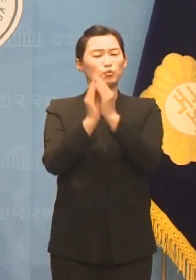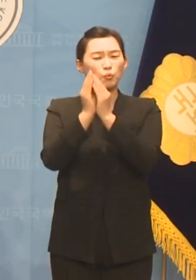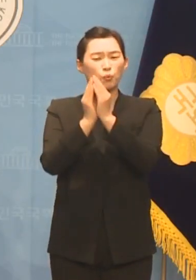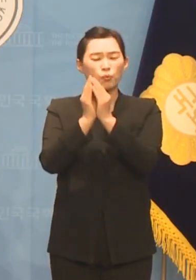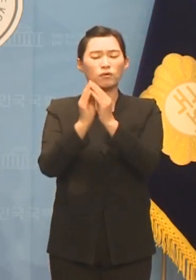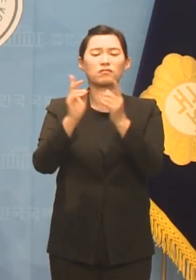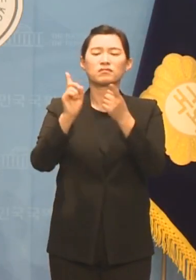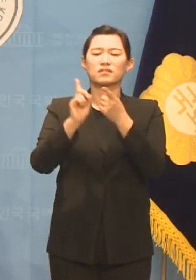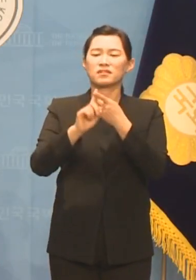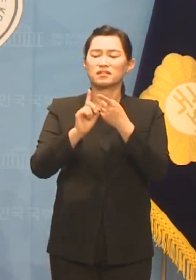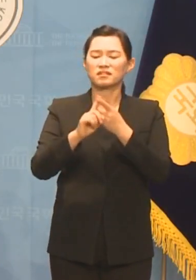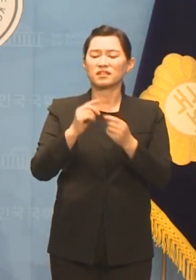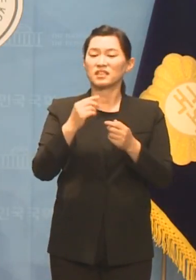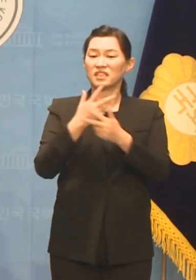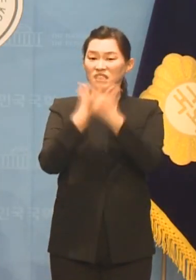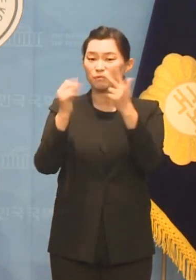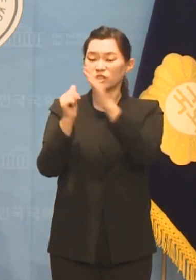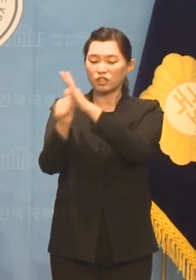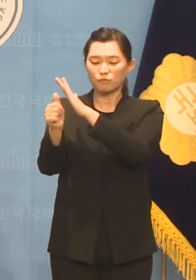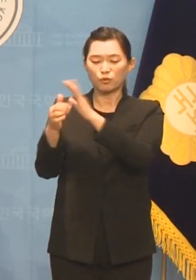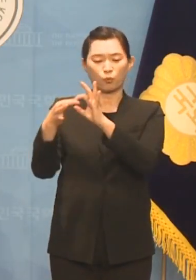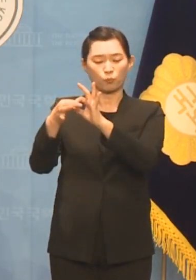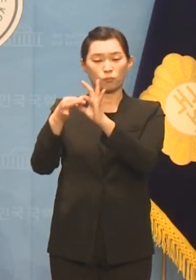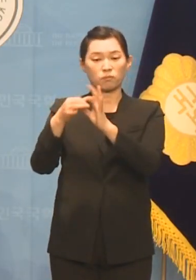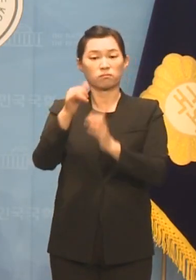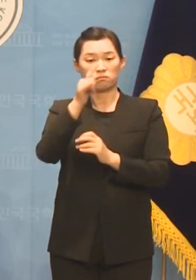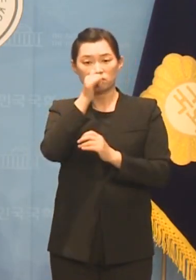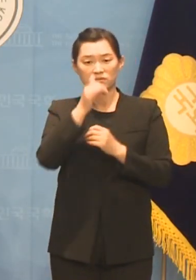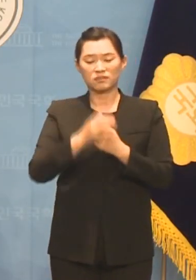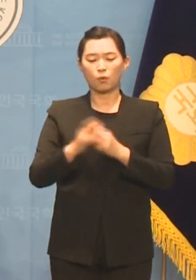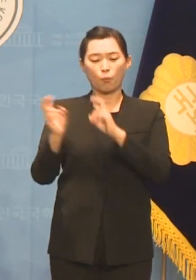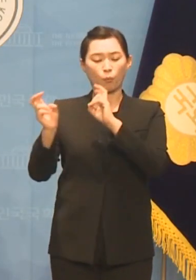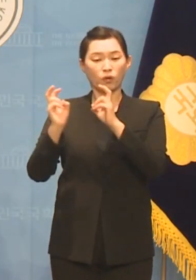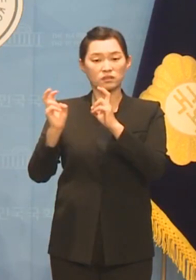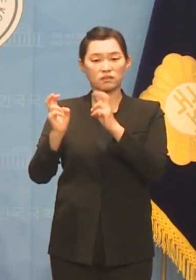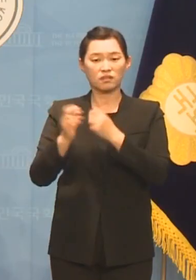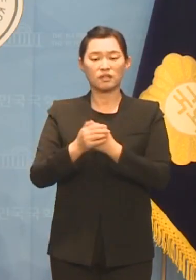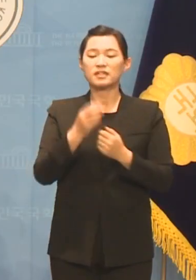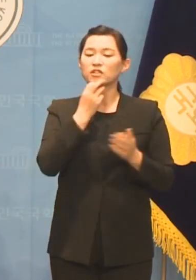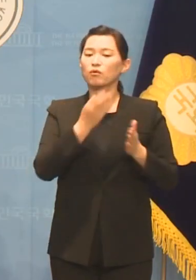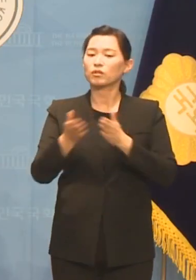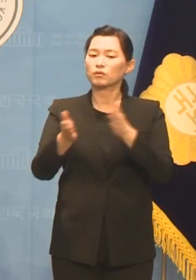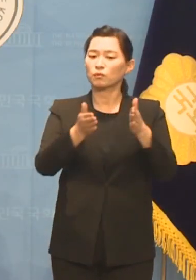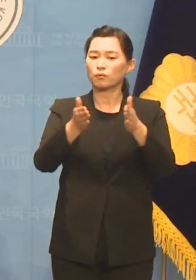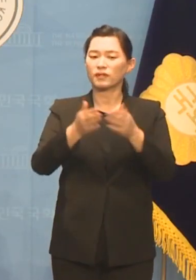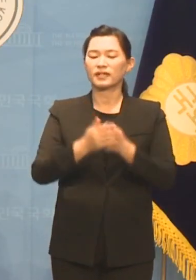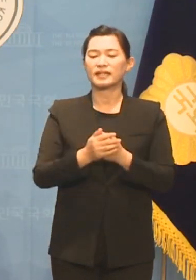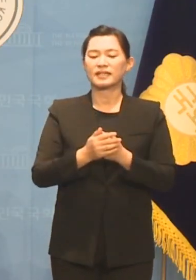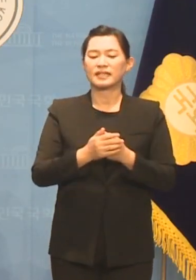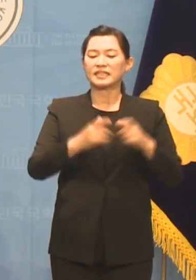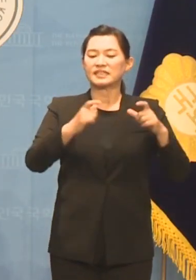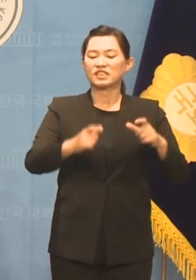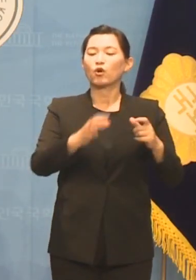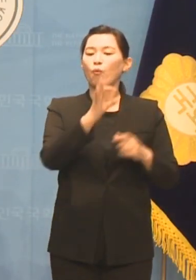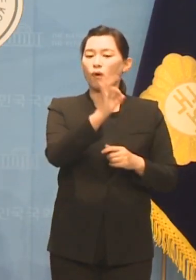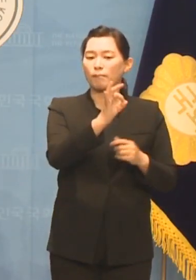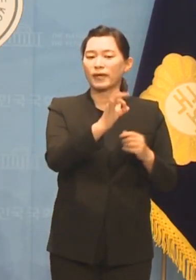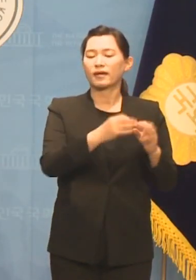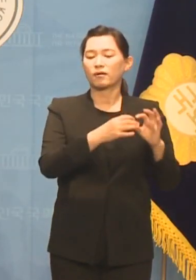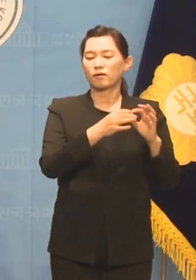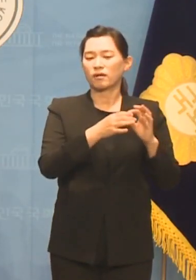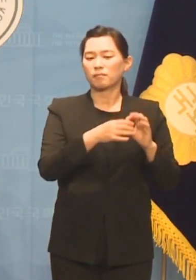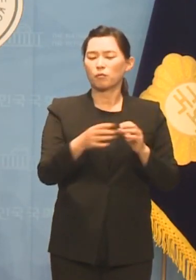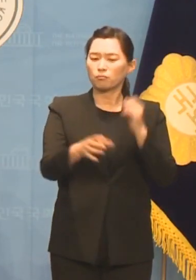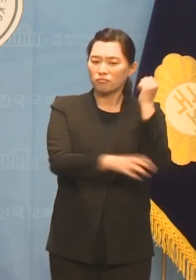달하는 이재명 대표와 연관된 업체가 경기도의 지역화폐 관련 돈을